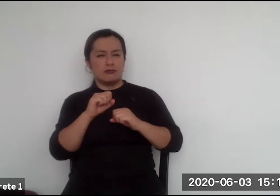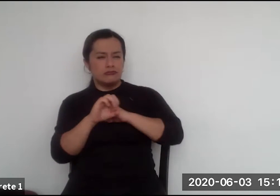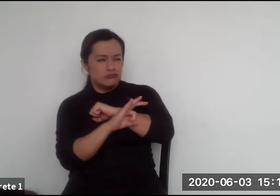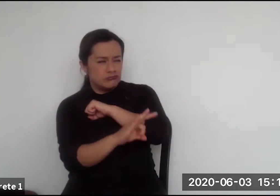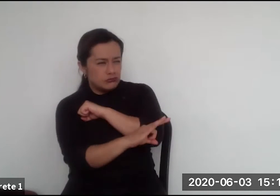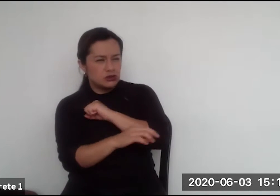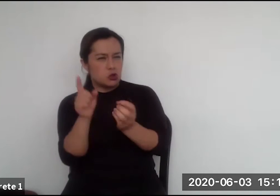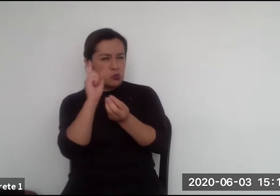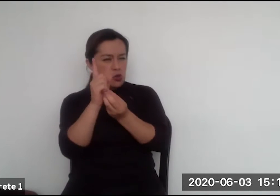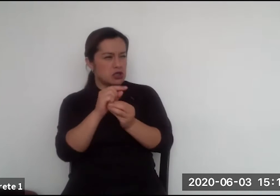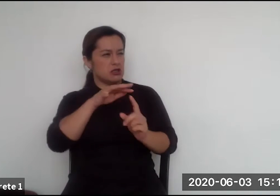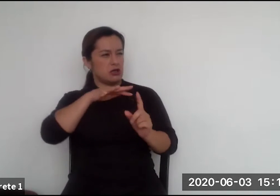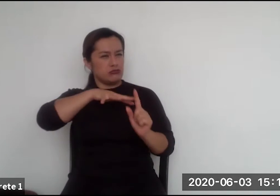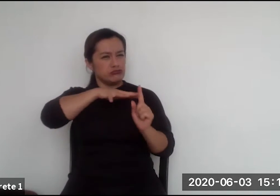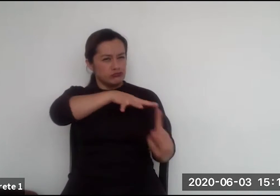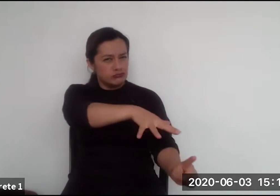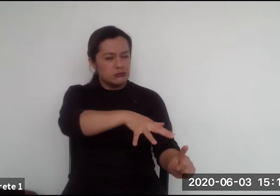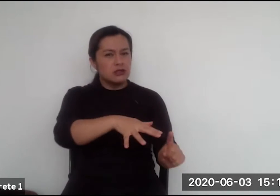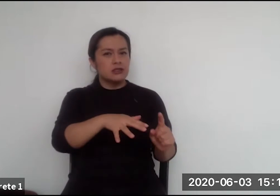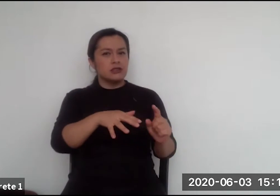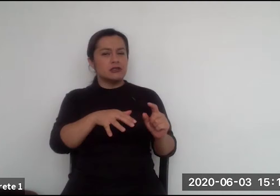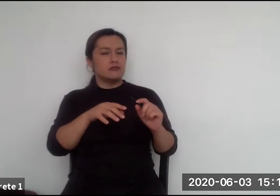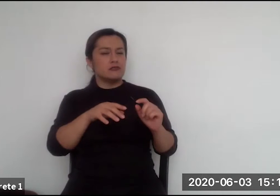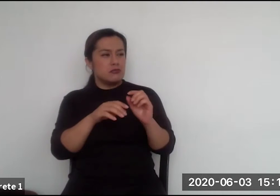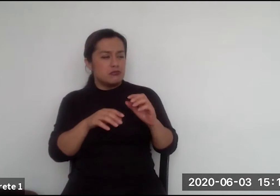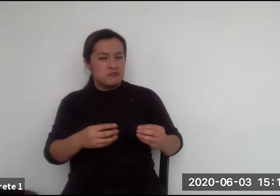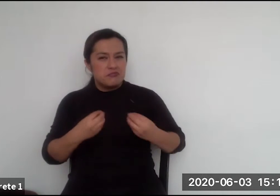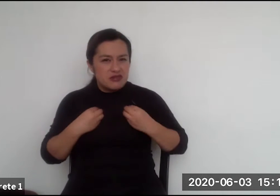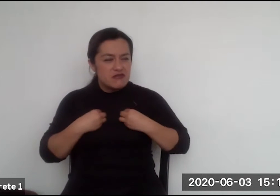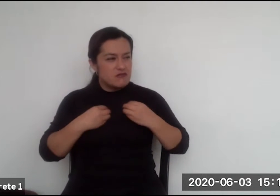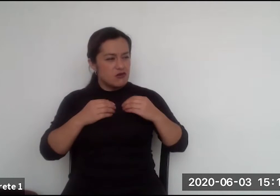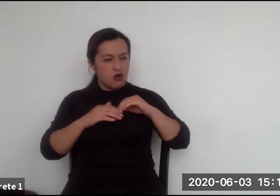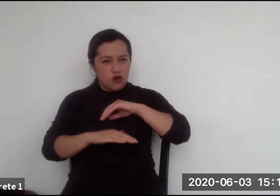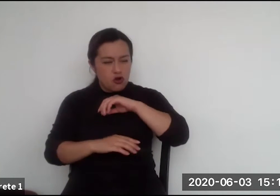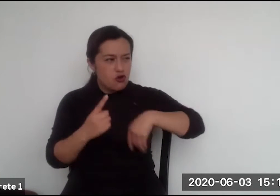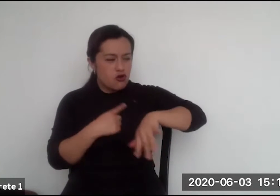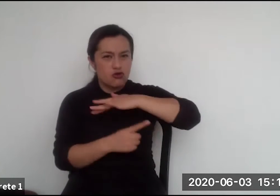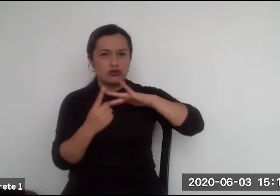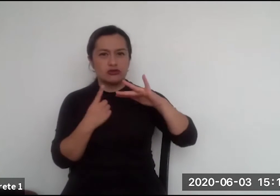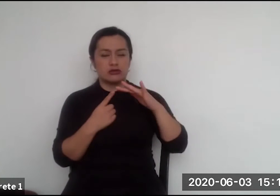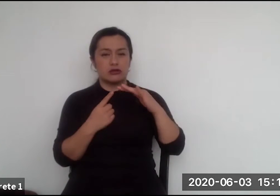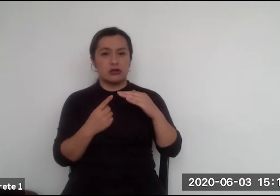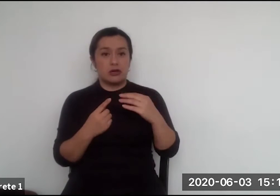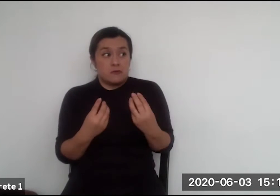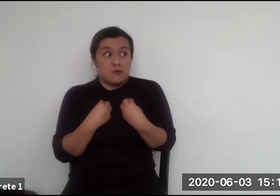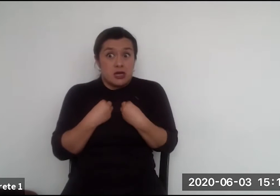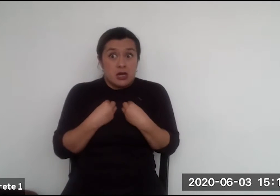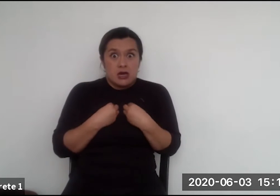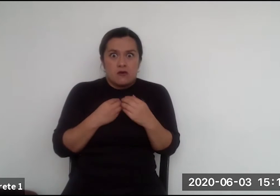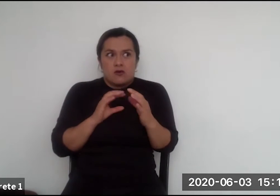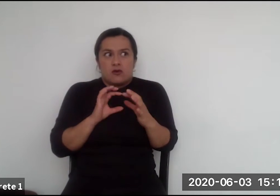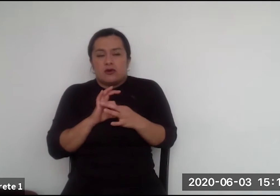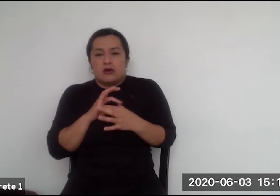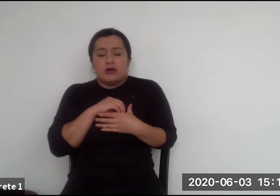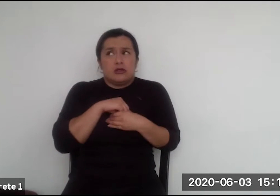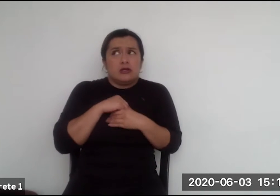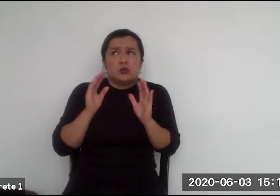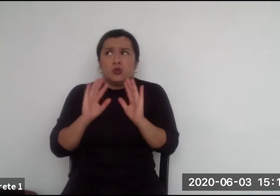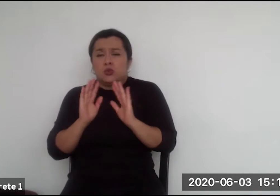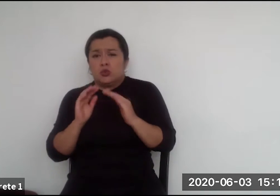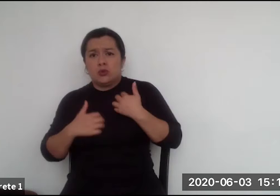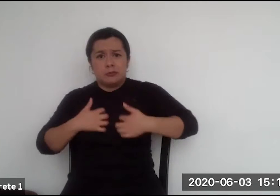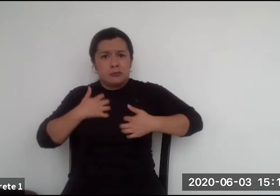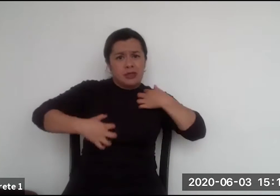que determinará las formas de relación, el miedo entre nos, vivir en el miedo y obviamente